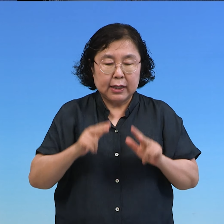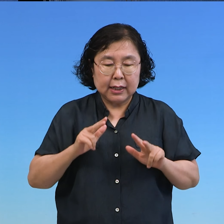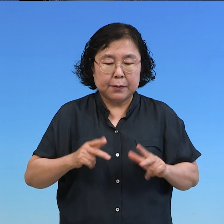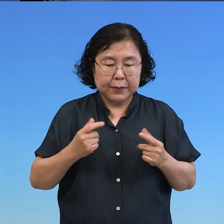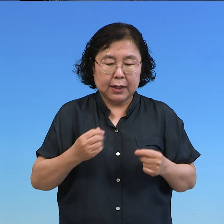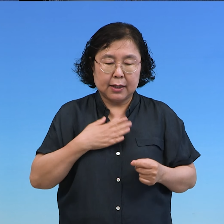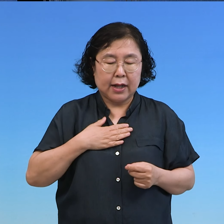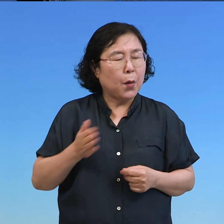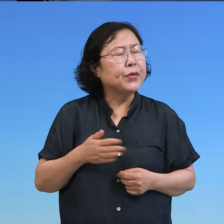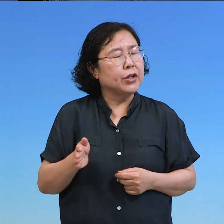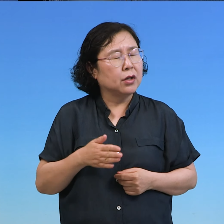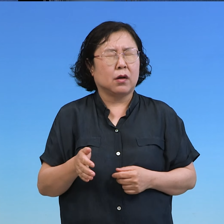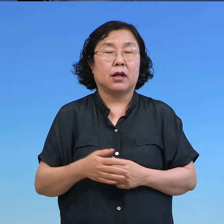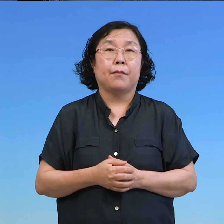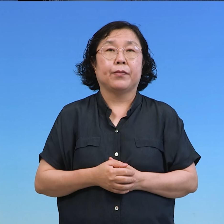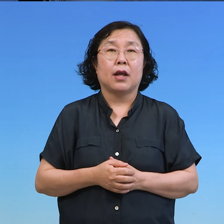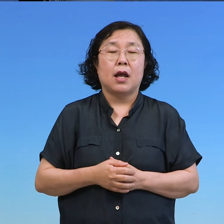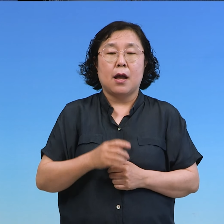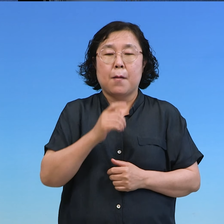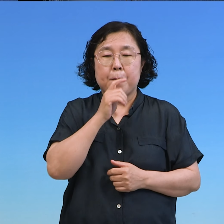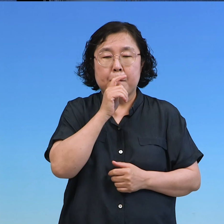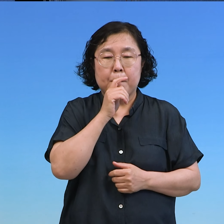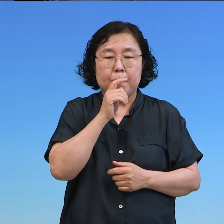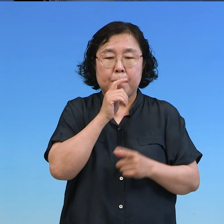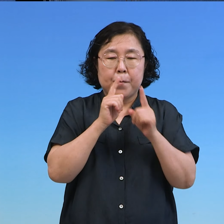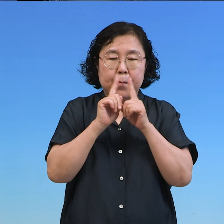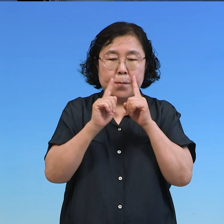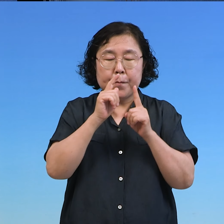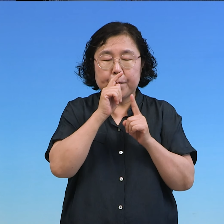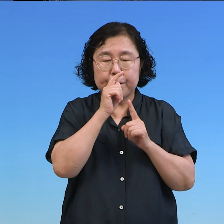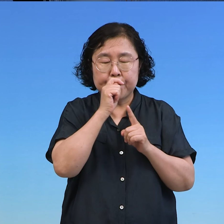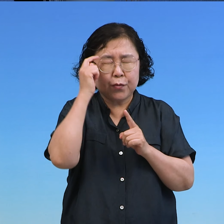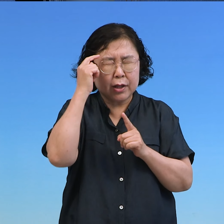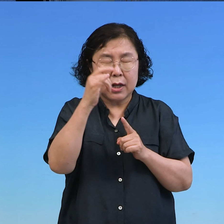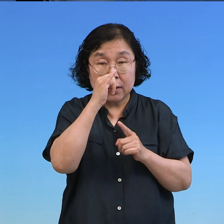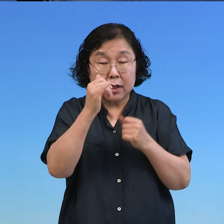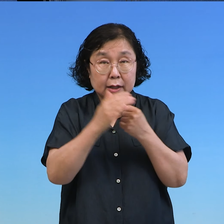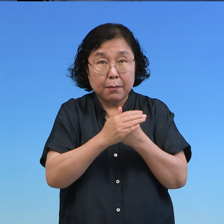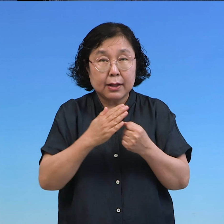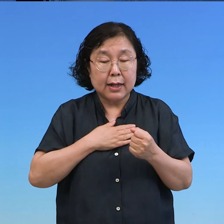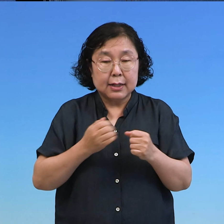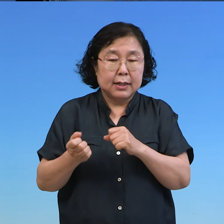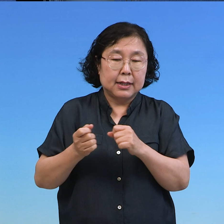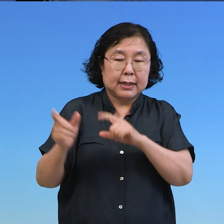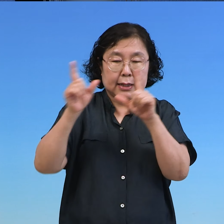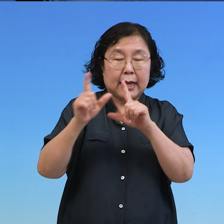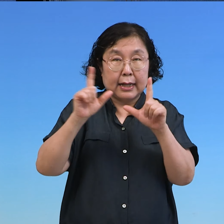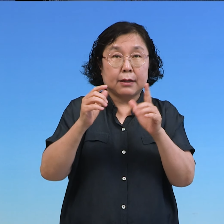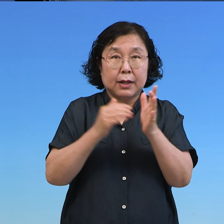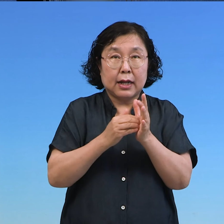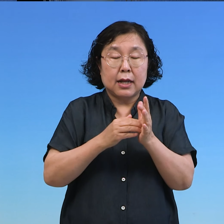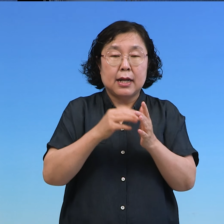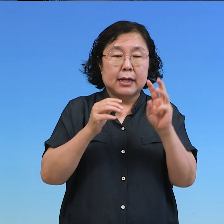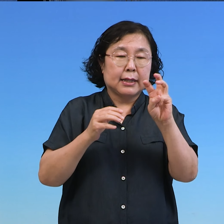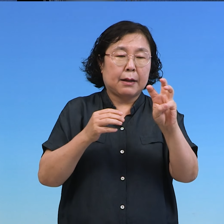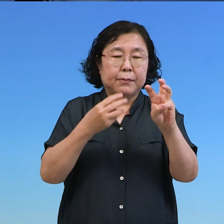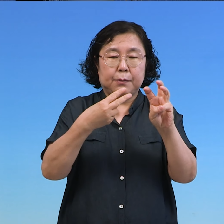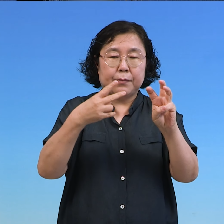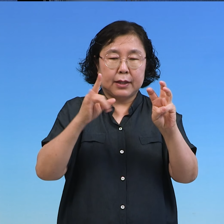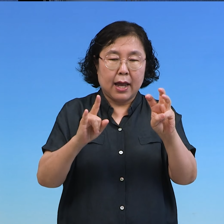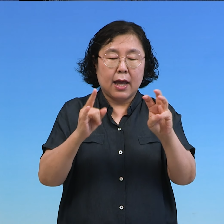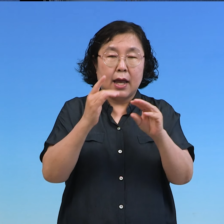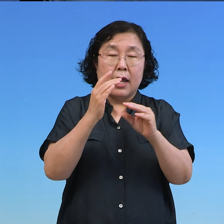없었을 것입니다 말씀 묵상이 있었기에 저는 살았습니다 저는 30대 절반이자 후반을 죽음에